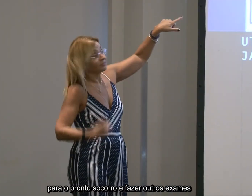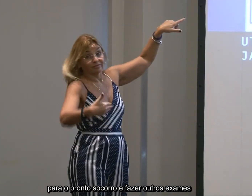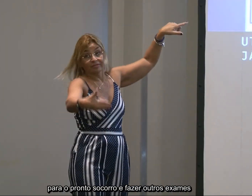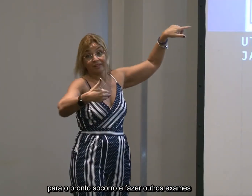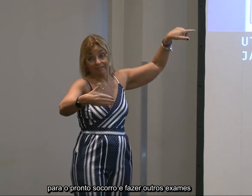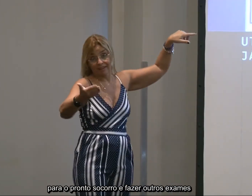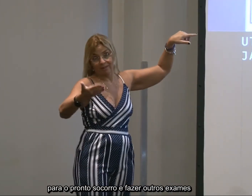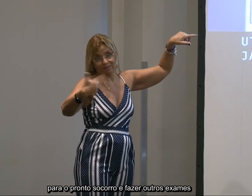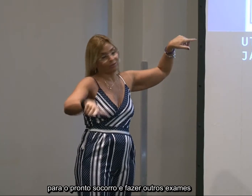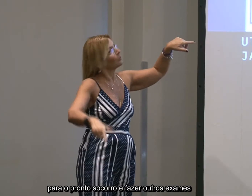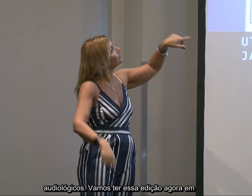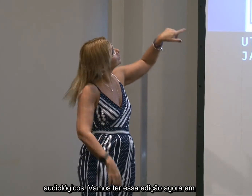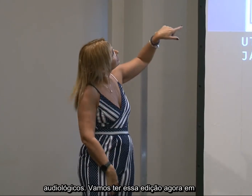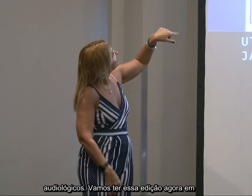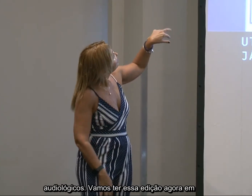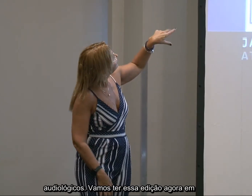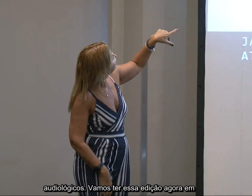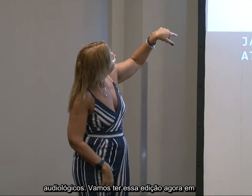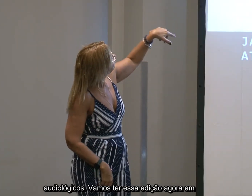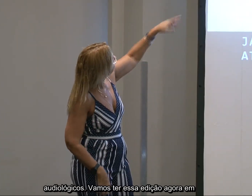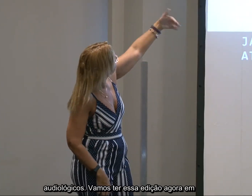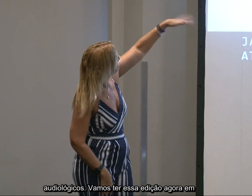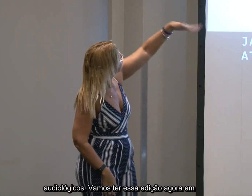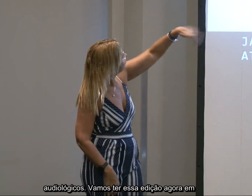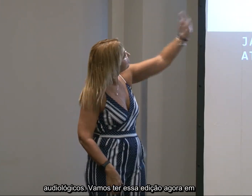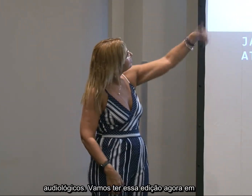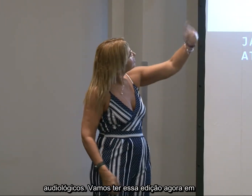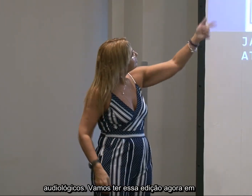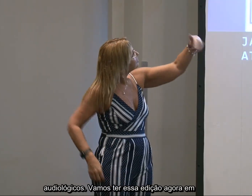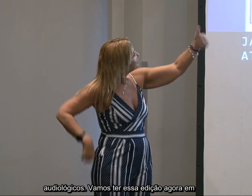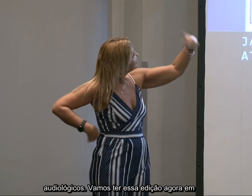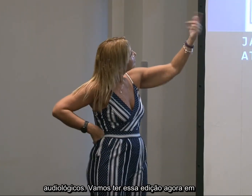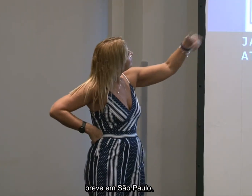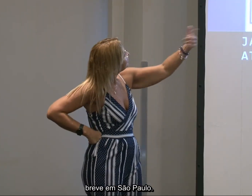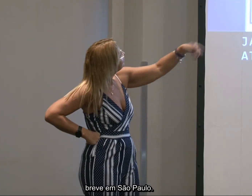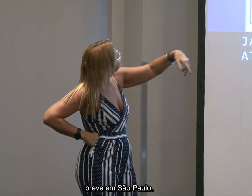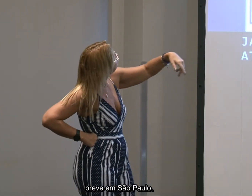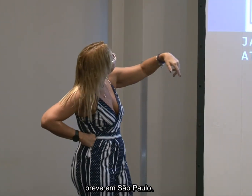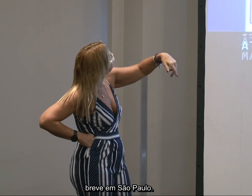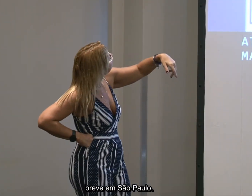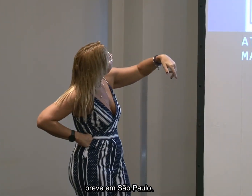pronto-socorro, fazer outros exames audiológicos. A gente vai ter essa edição agora em breve em São Paulo.